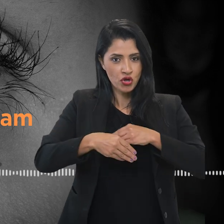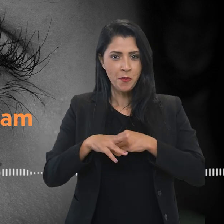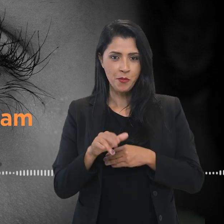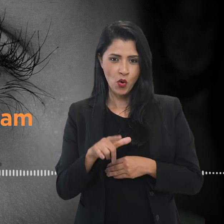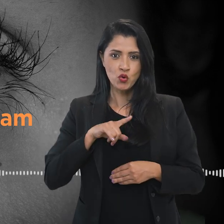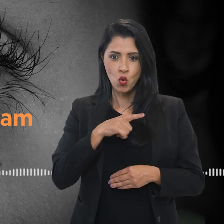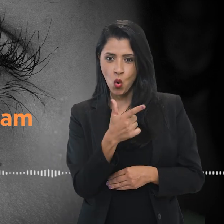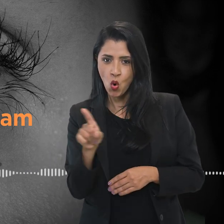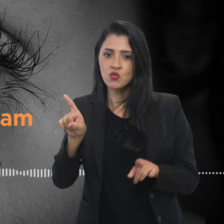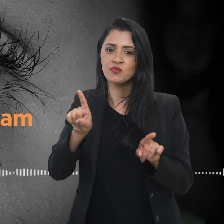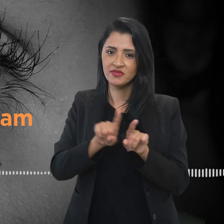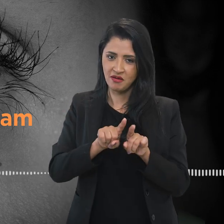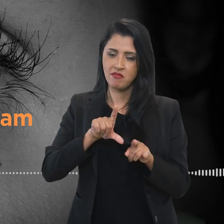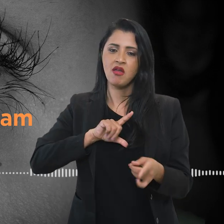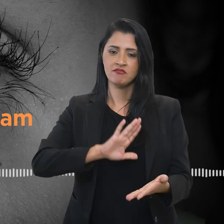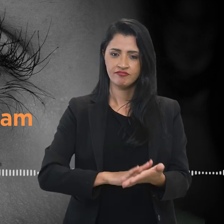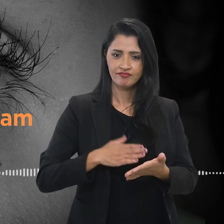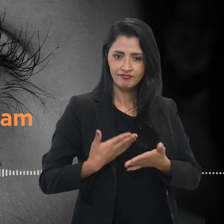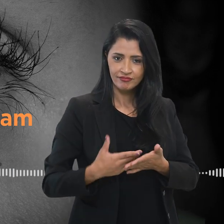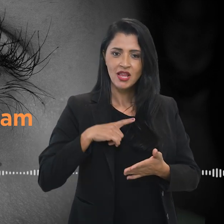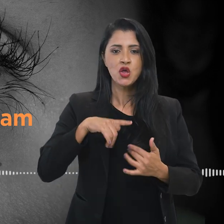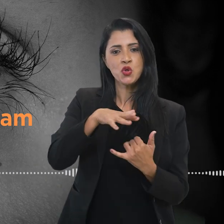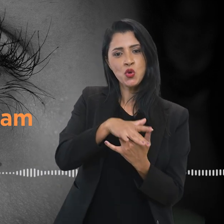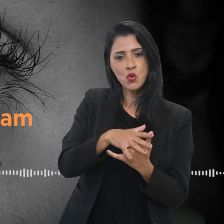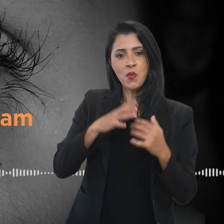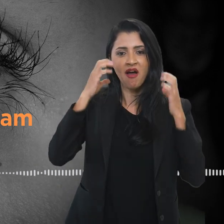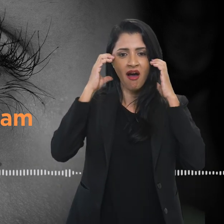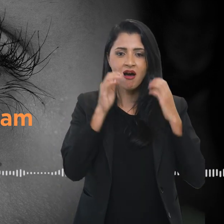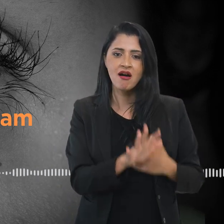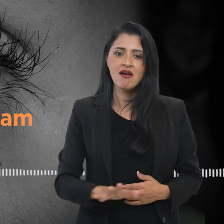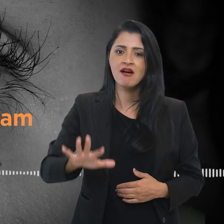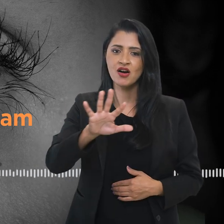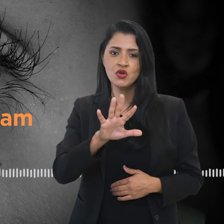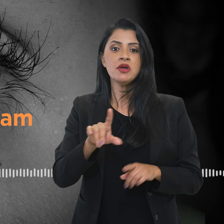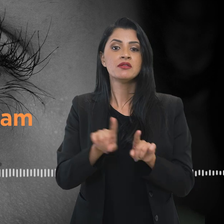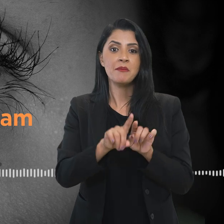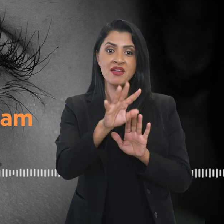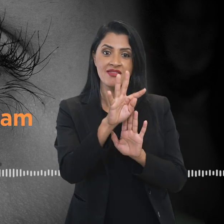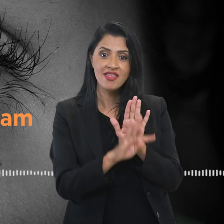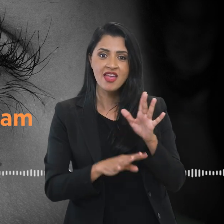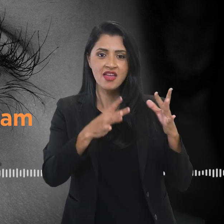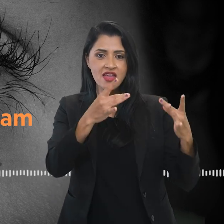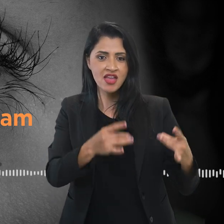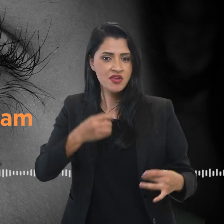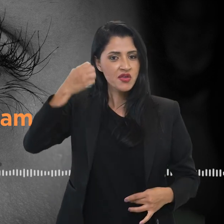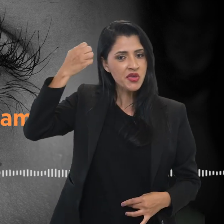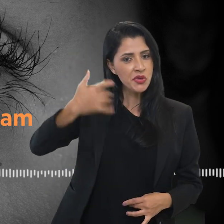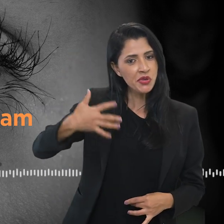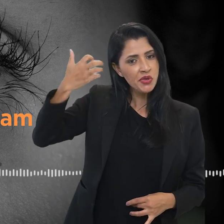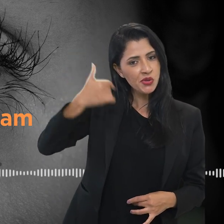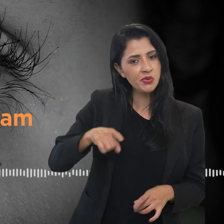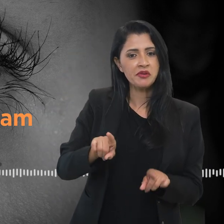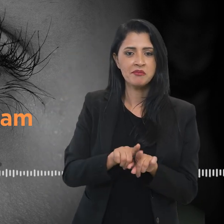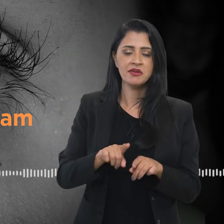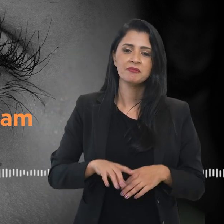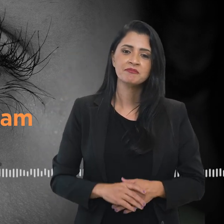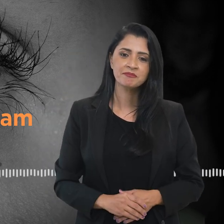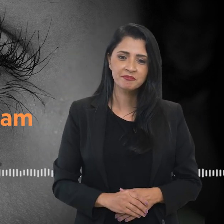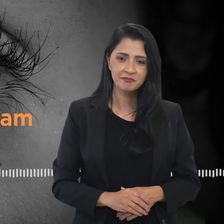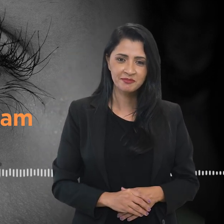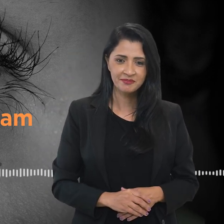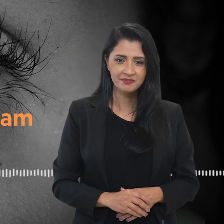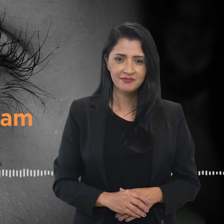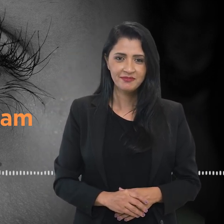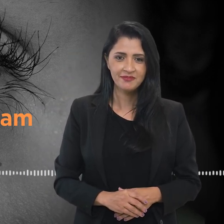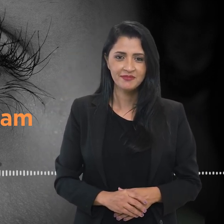quanto os próximos também terão versões em Libras no YouTube da Rádio Nacional e transcrição em texto no site da Rádio Agência Nacional.